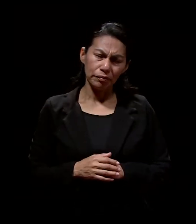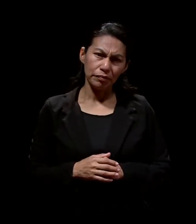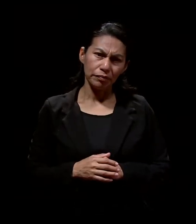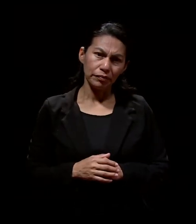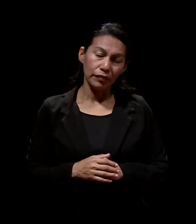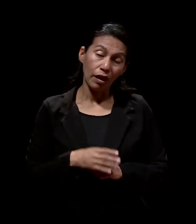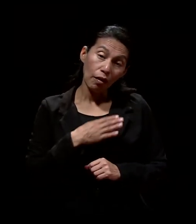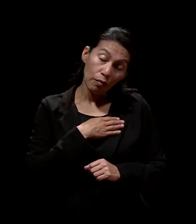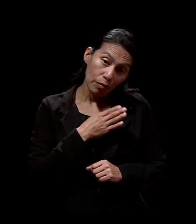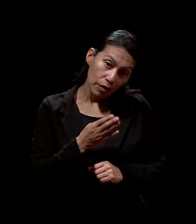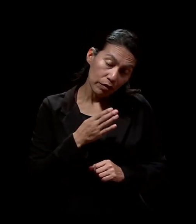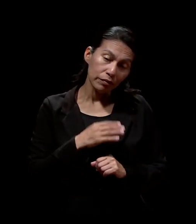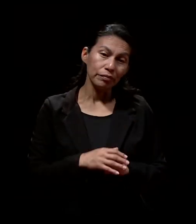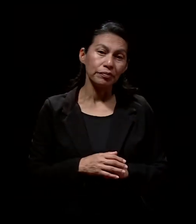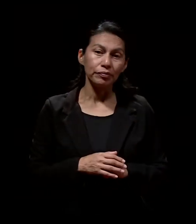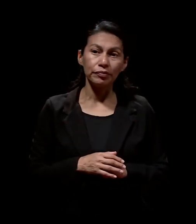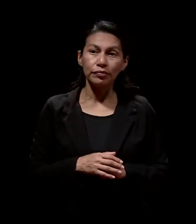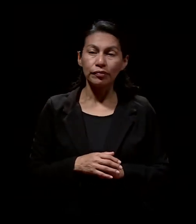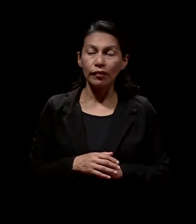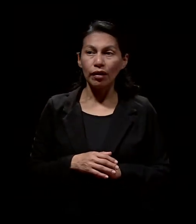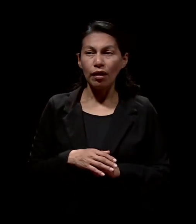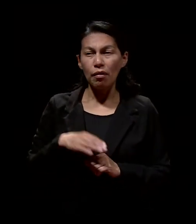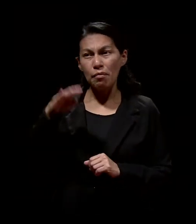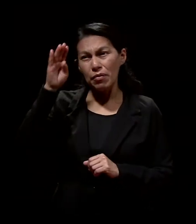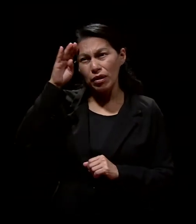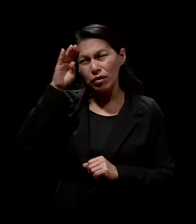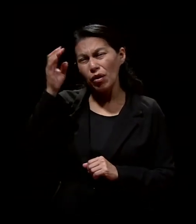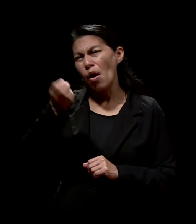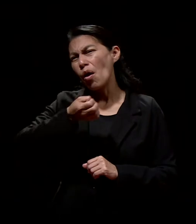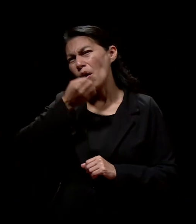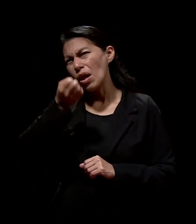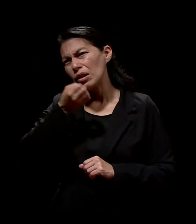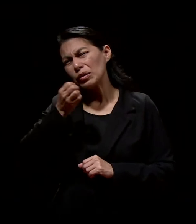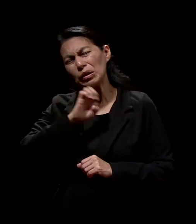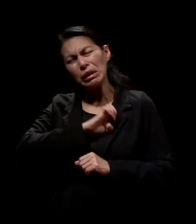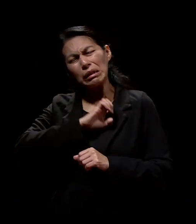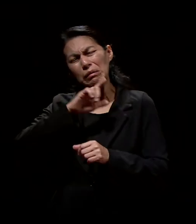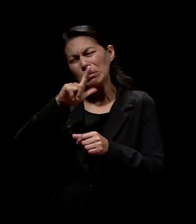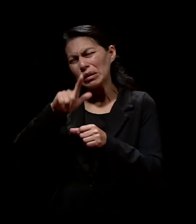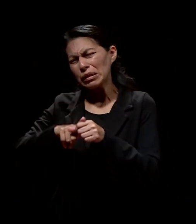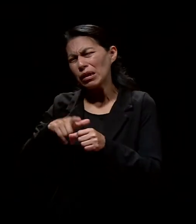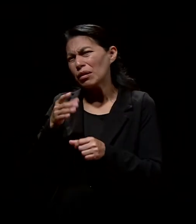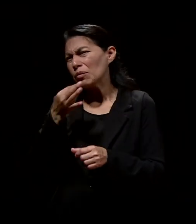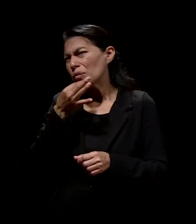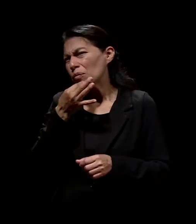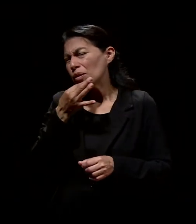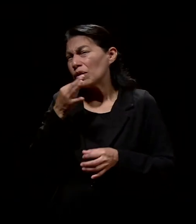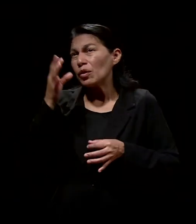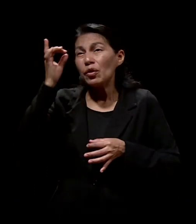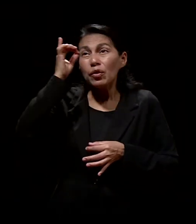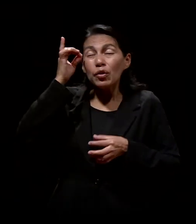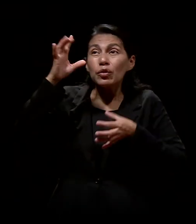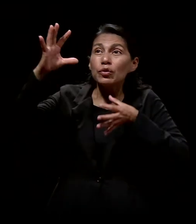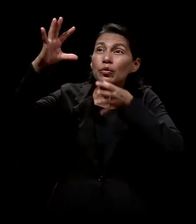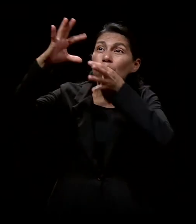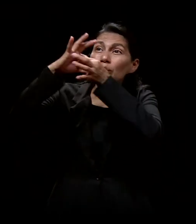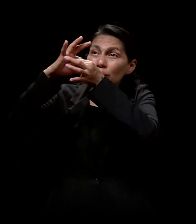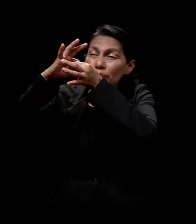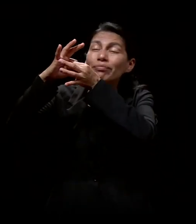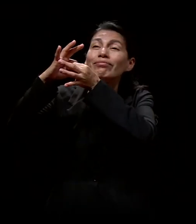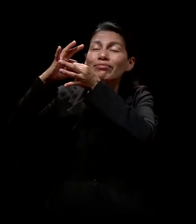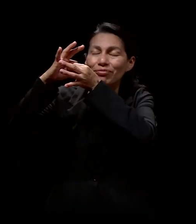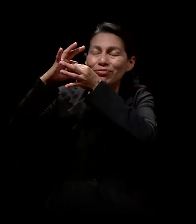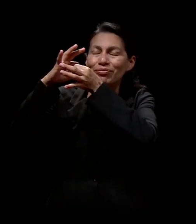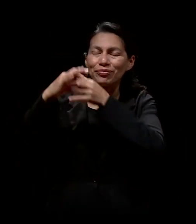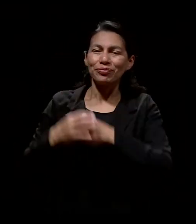ser la oración para ti ahora? Bueno, creo que la oración para mí es un momento muy especial en donde yo puedo conectarme con